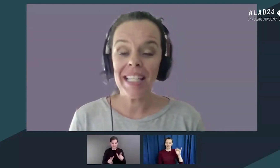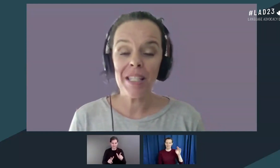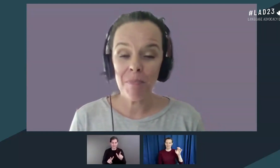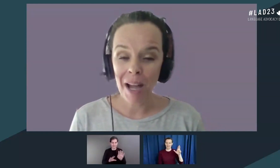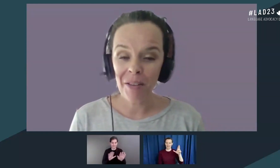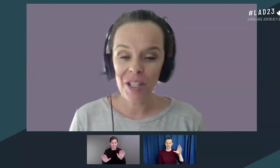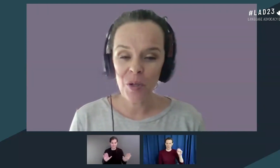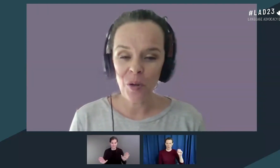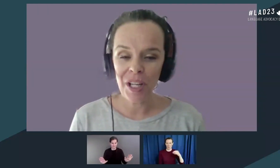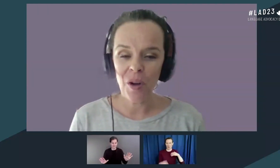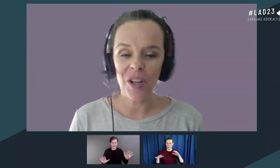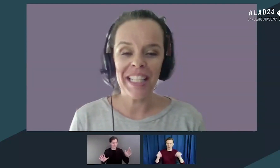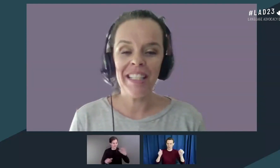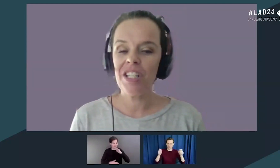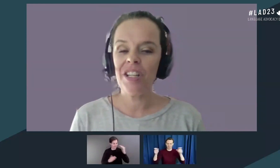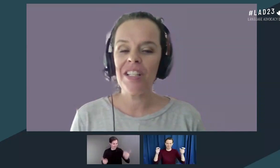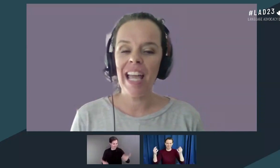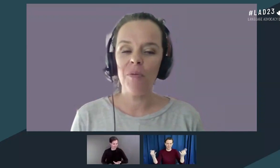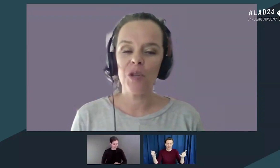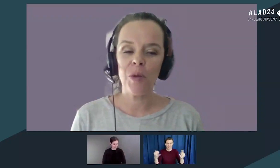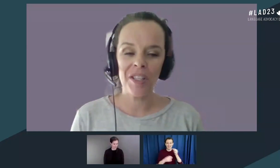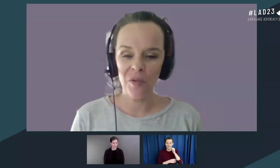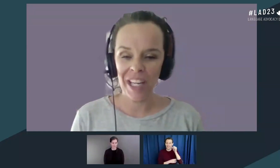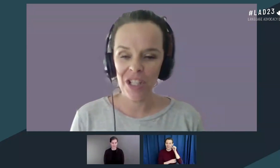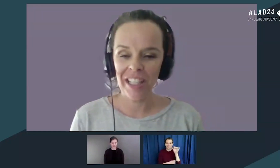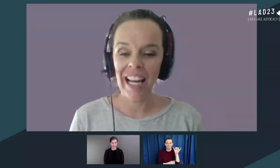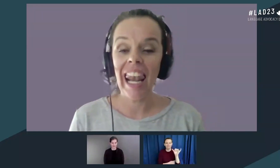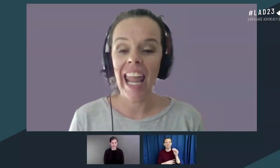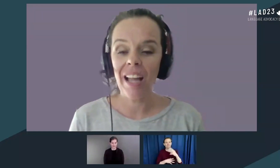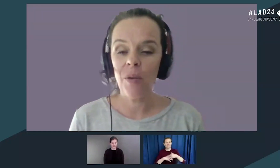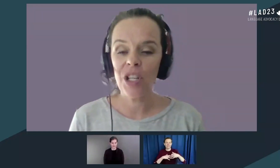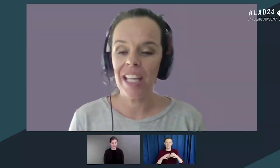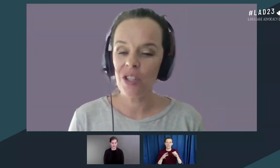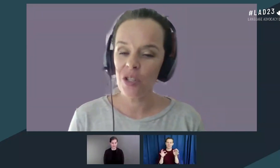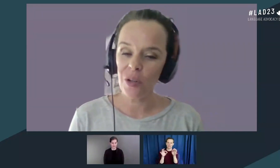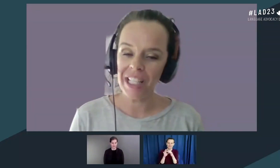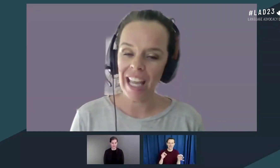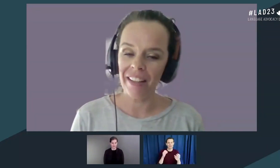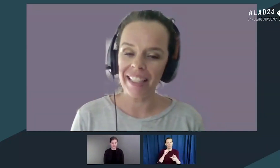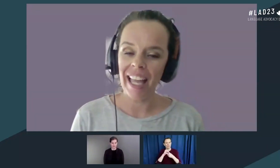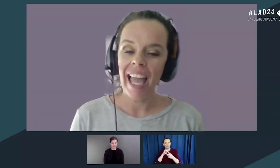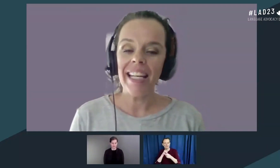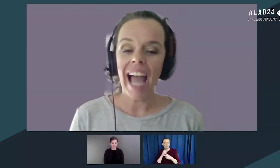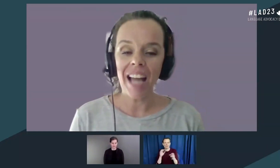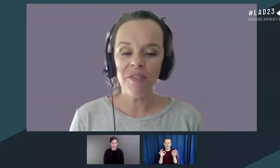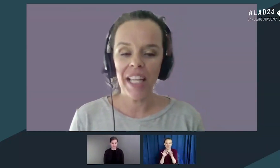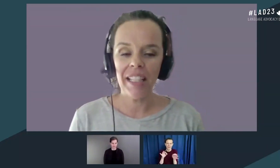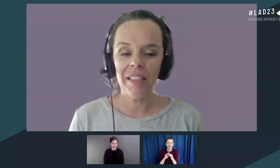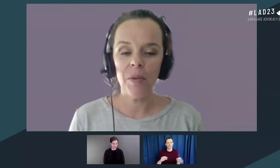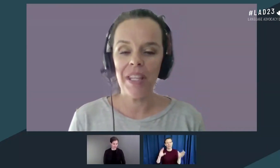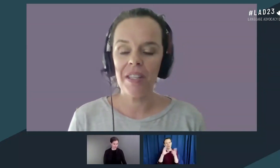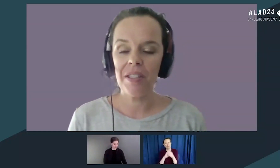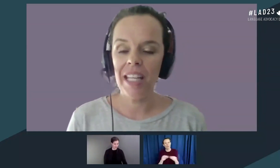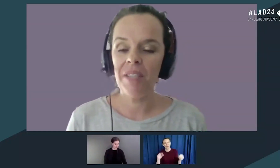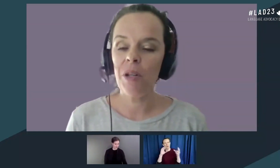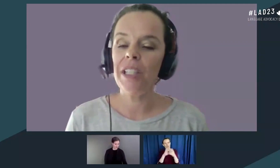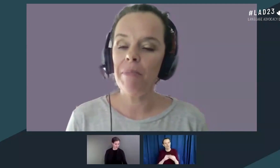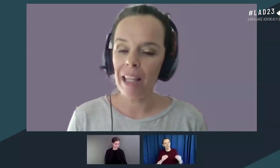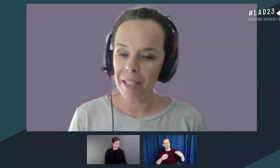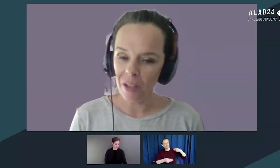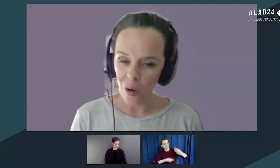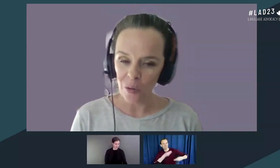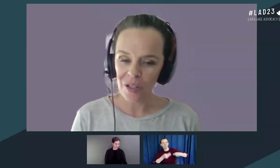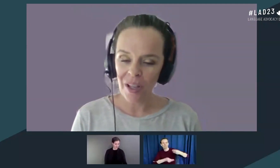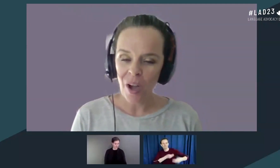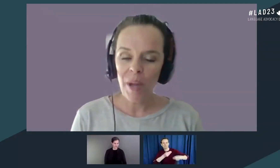des histoires inspirantes sur la préservation de l'autochtone, la langue et les contes et la défense des objectifs